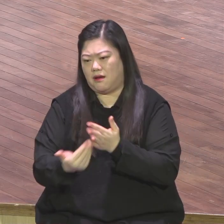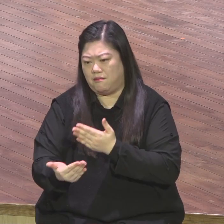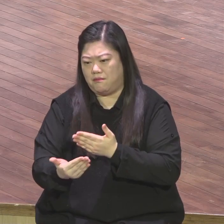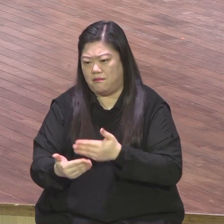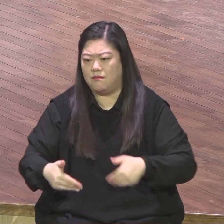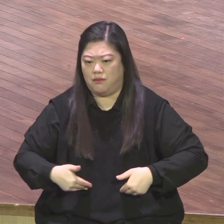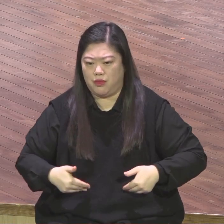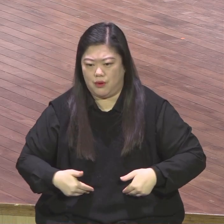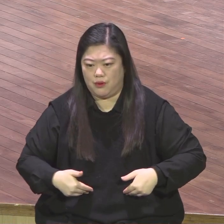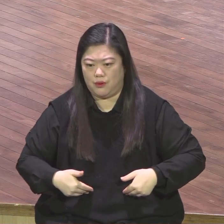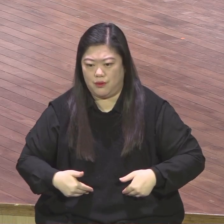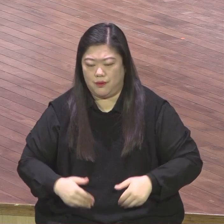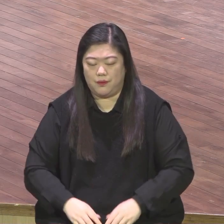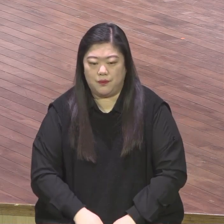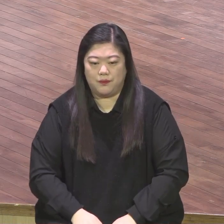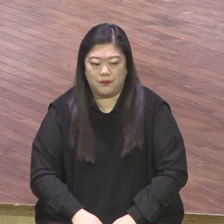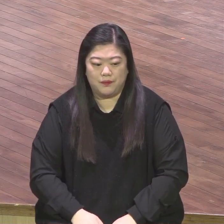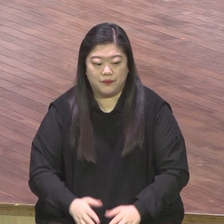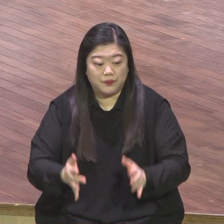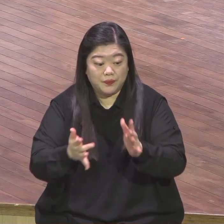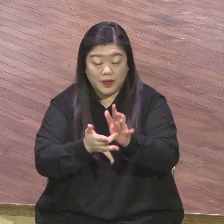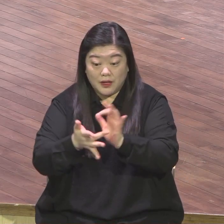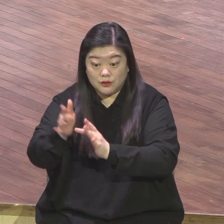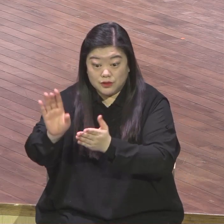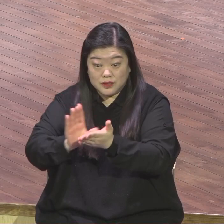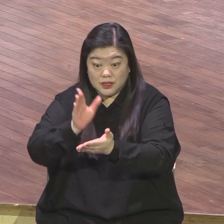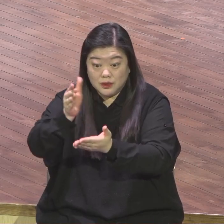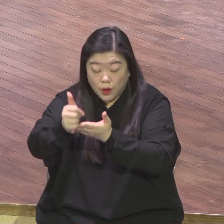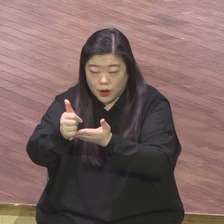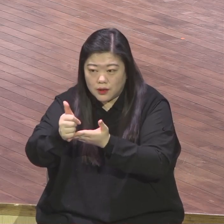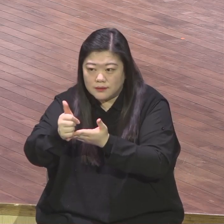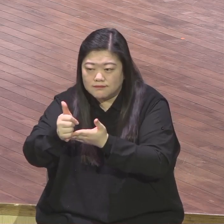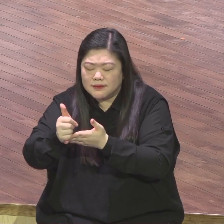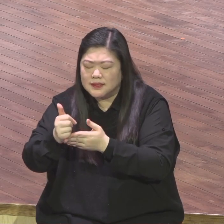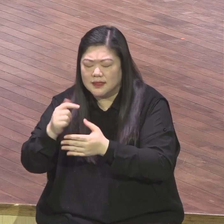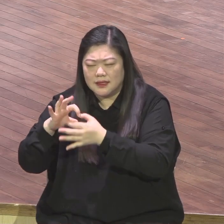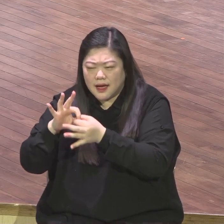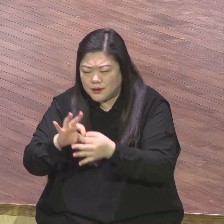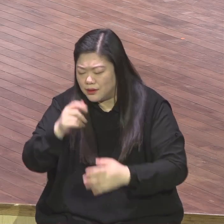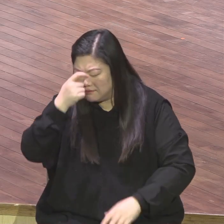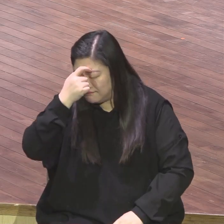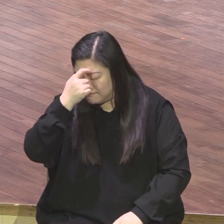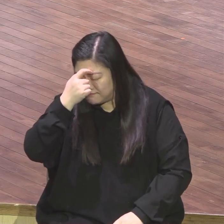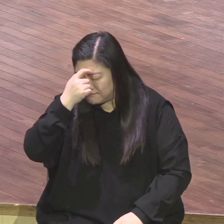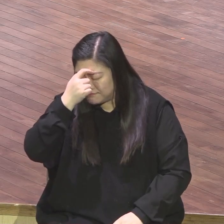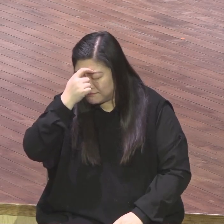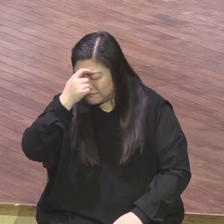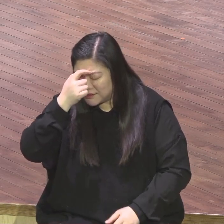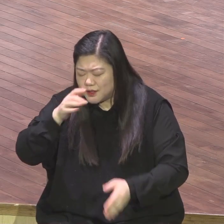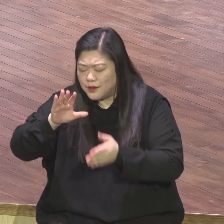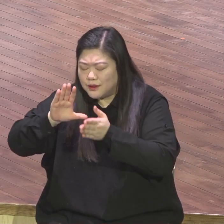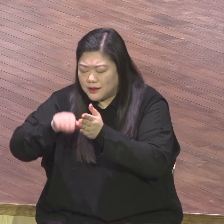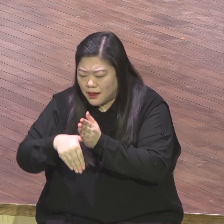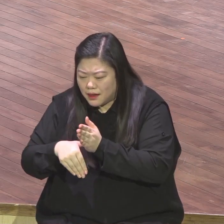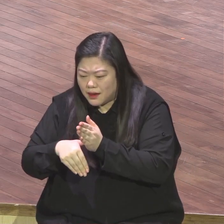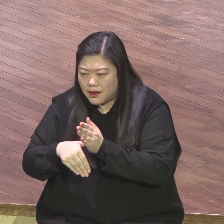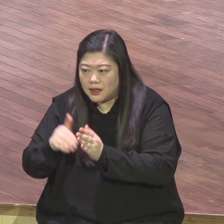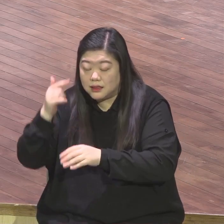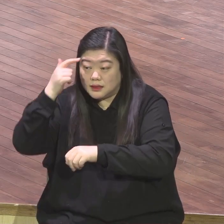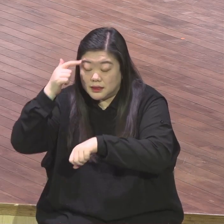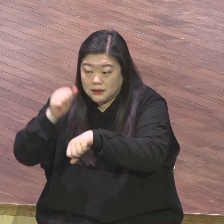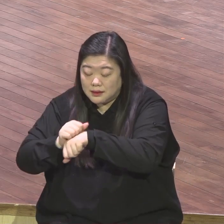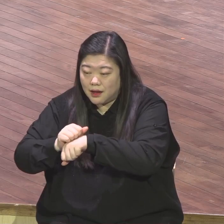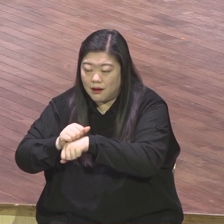예수 그리스도를 깊이 묵상하면 할수록 그 안에 감춰져 있는 지혜와